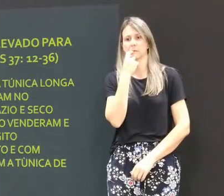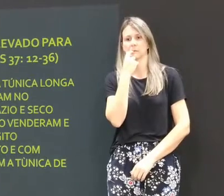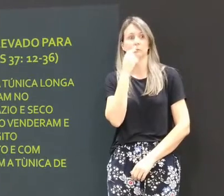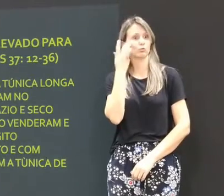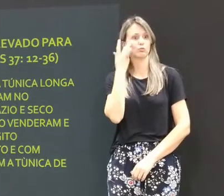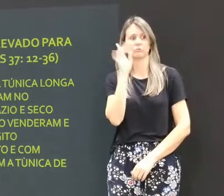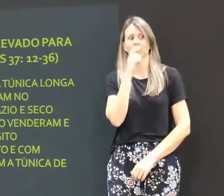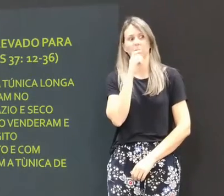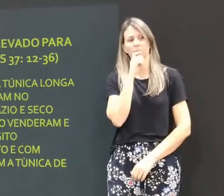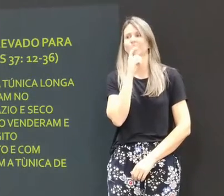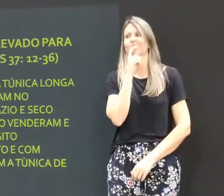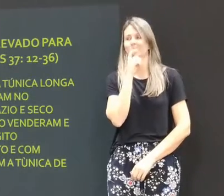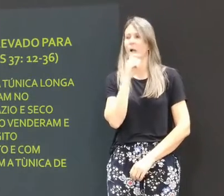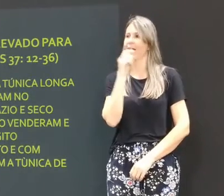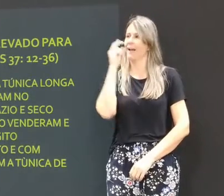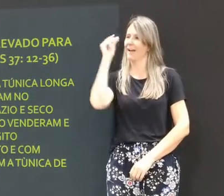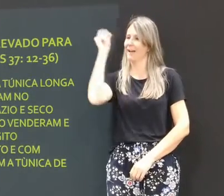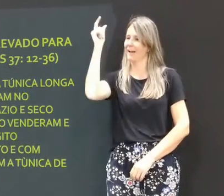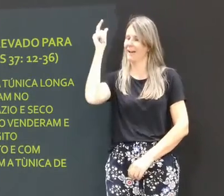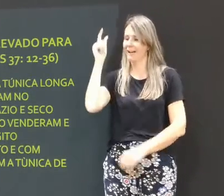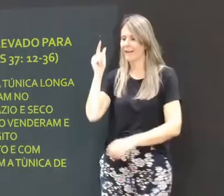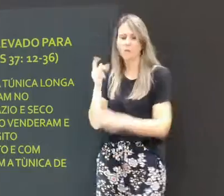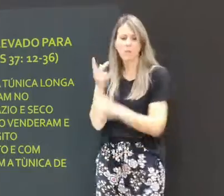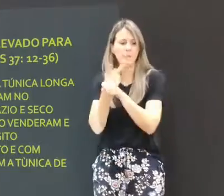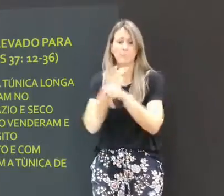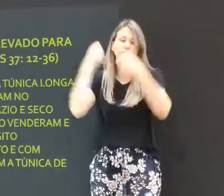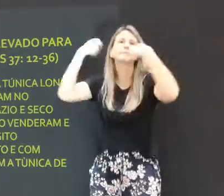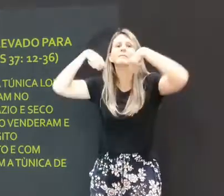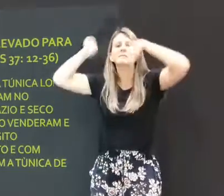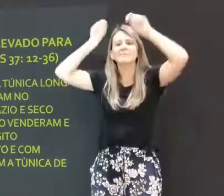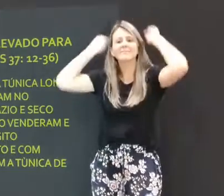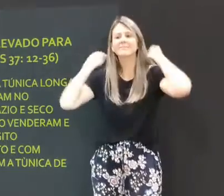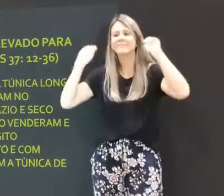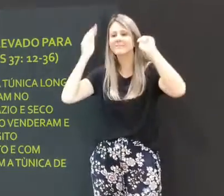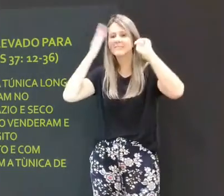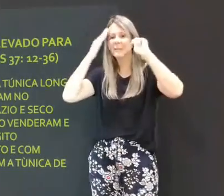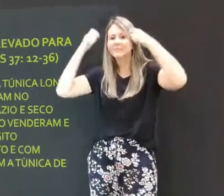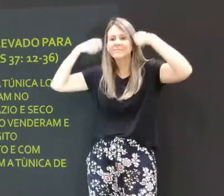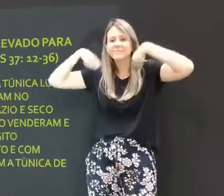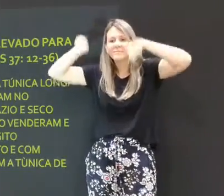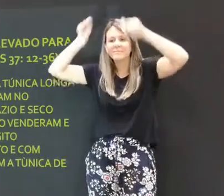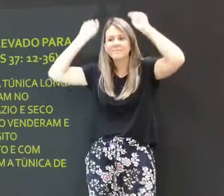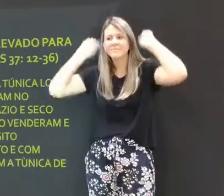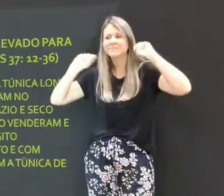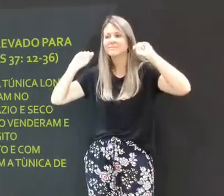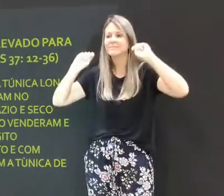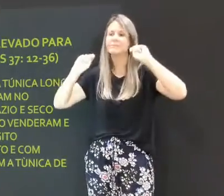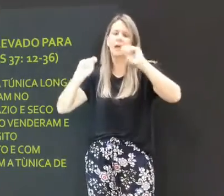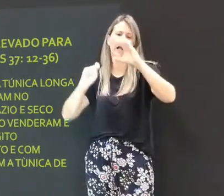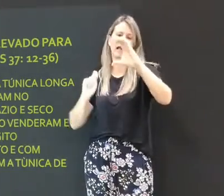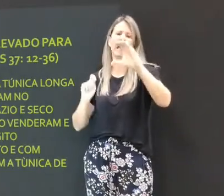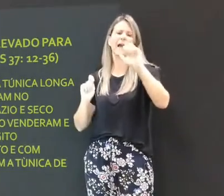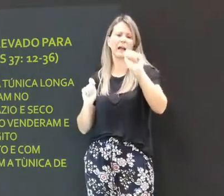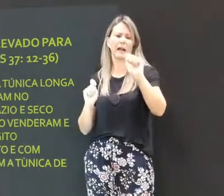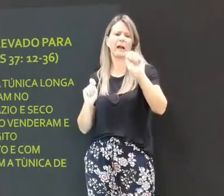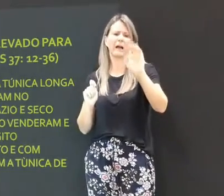que José morreu. Ah, eles tiveram uma ideia. Eles procuraram, né, um cabrito, uma ovelha,